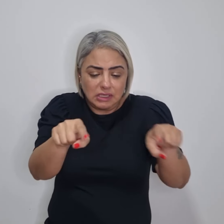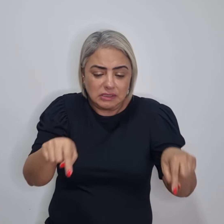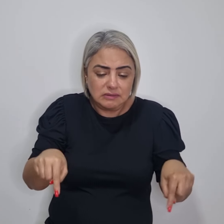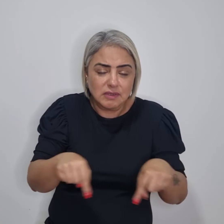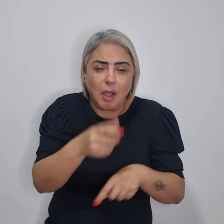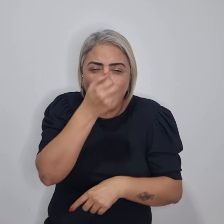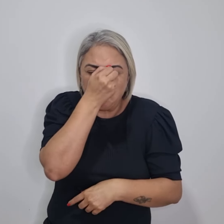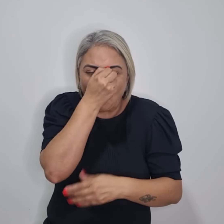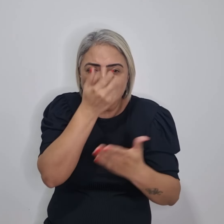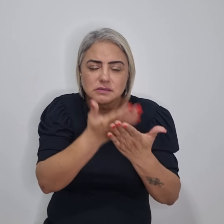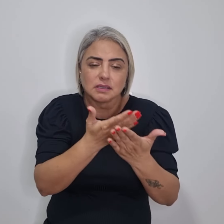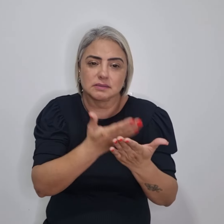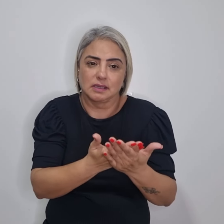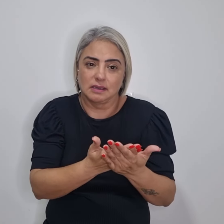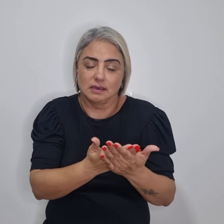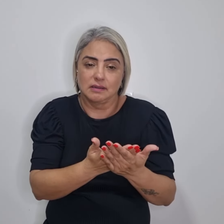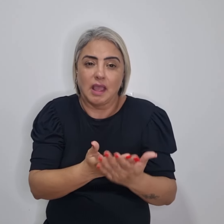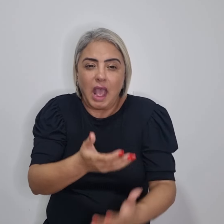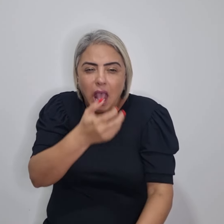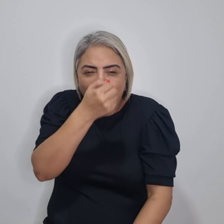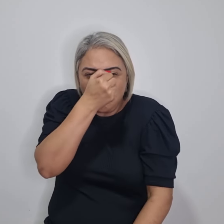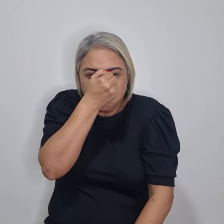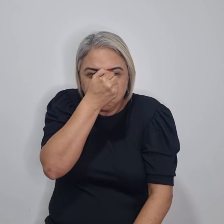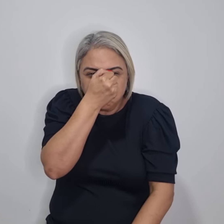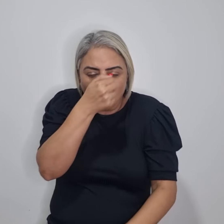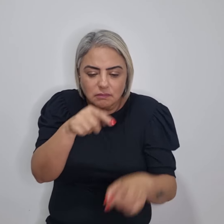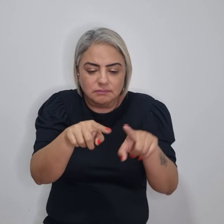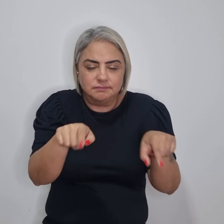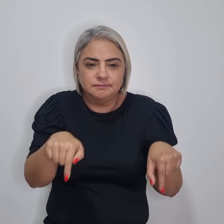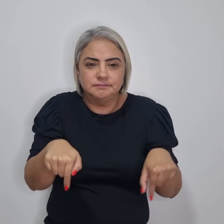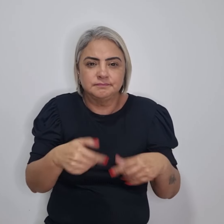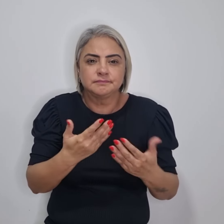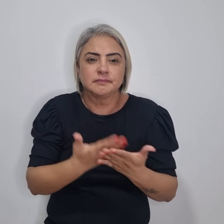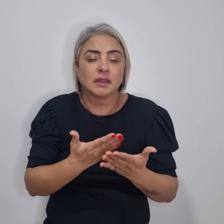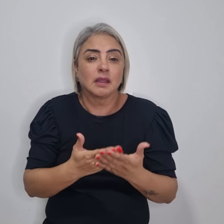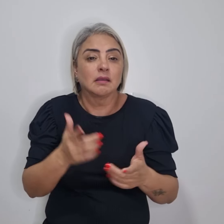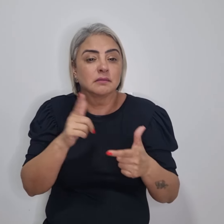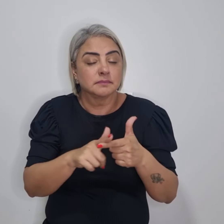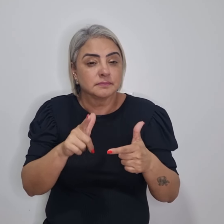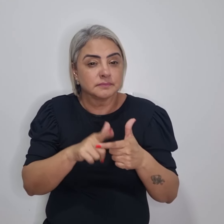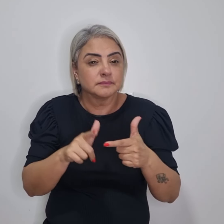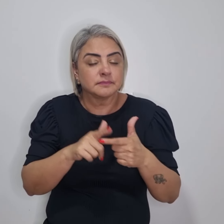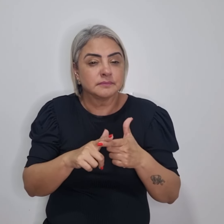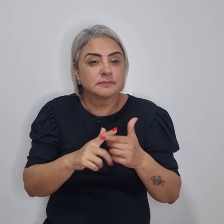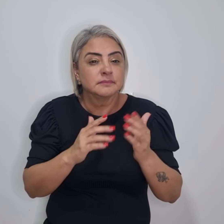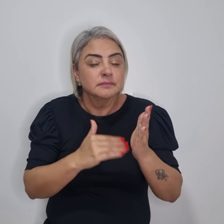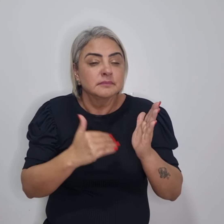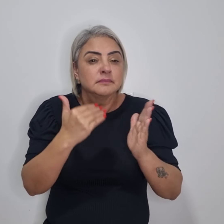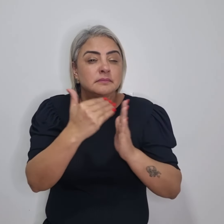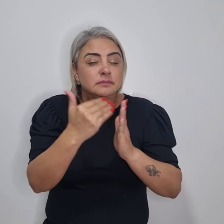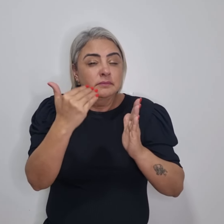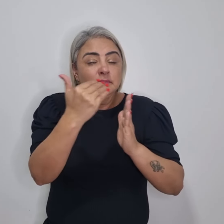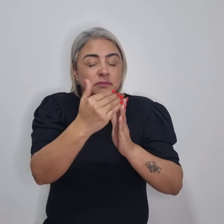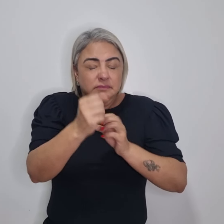aula. A superlotação das salas de aula é um problema que vem aumentando ano após ano.